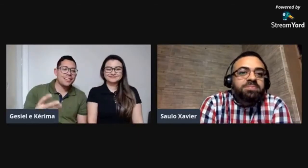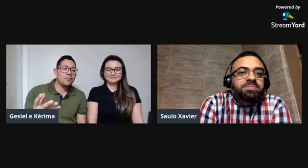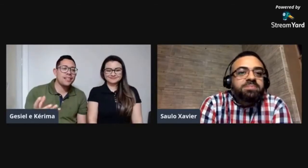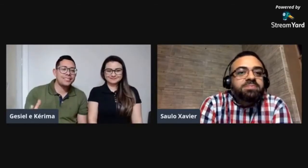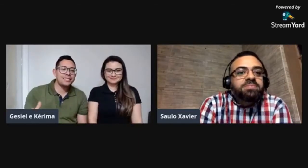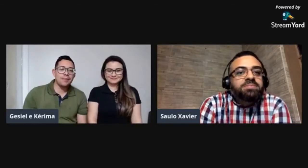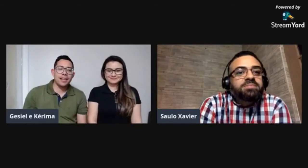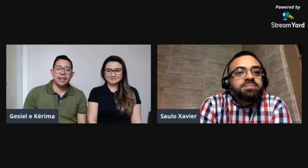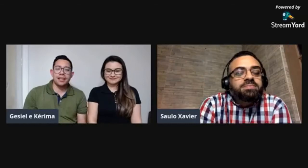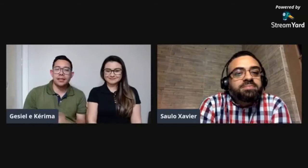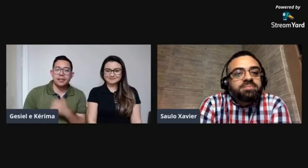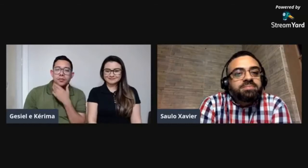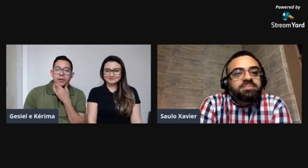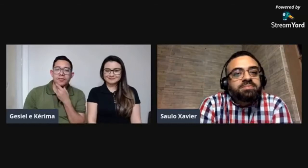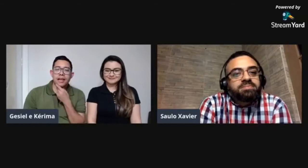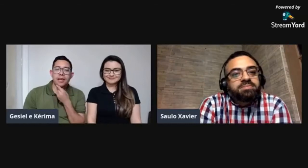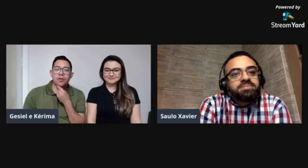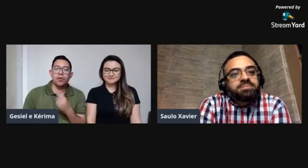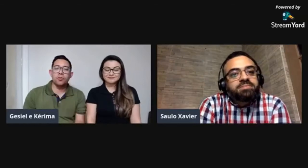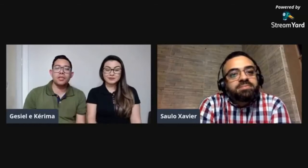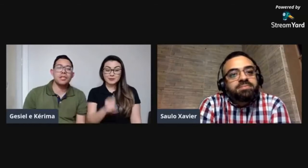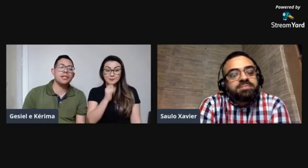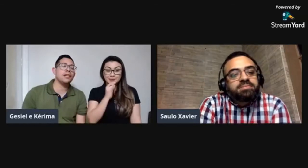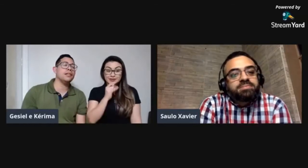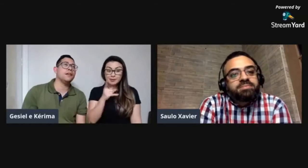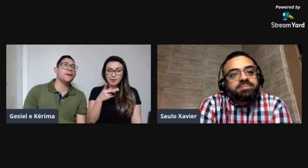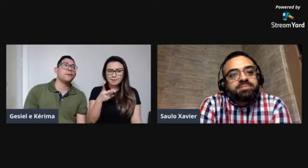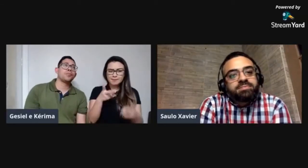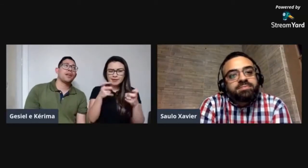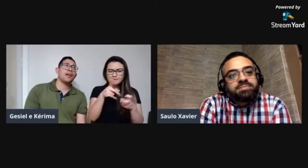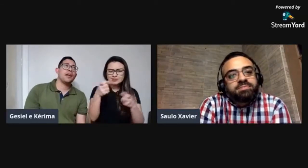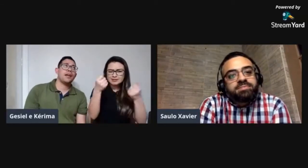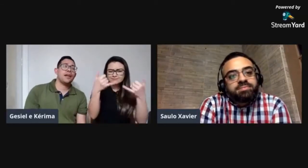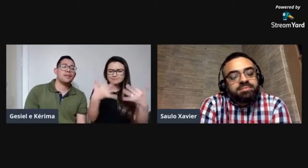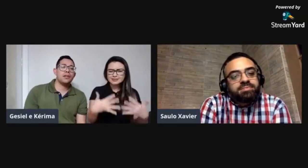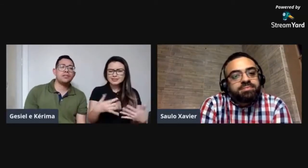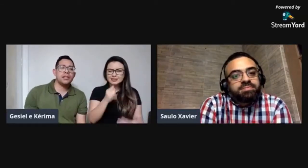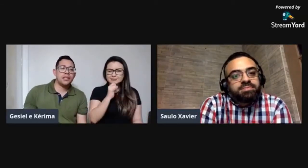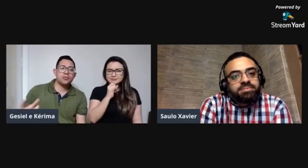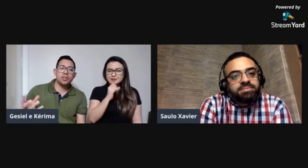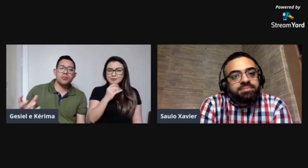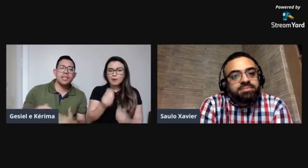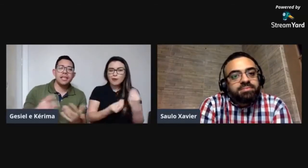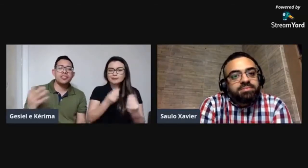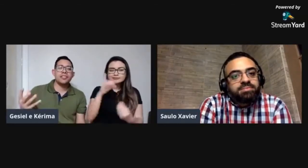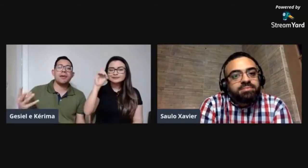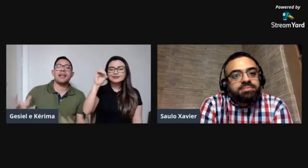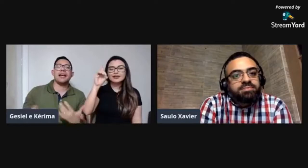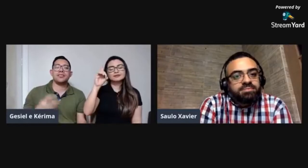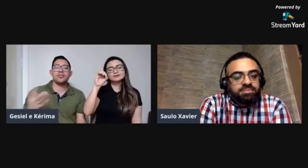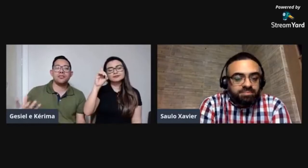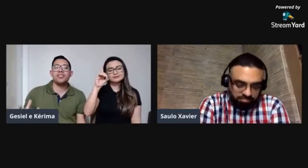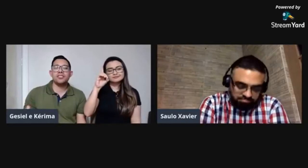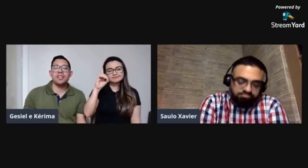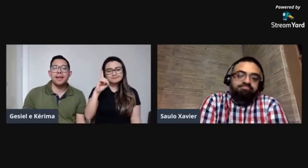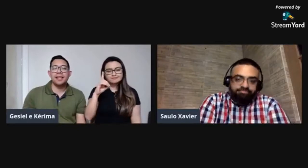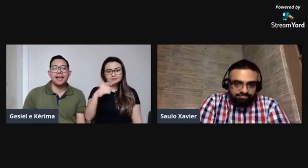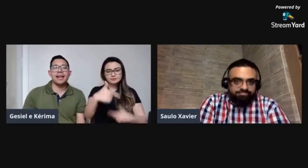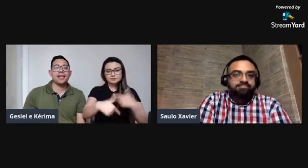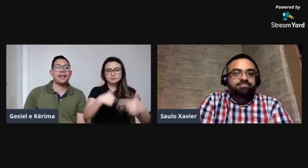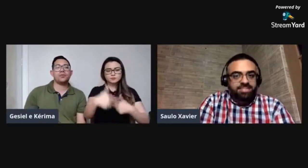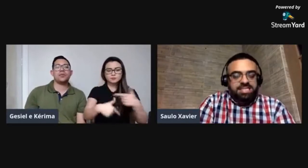E a gente percebe, né, nessa sua fala, como que Deus ele tem suas maneiras de trabalhar, seus